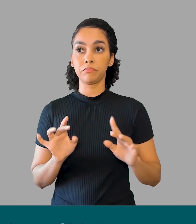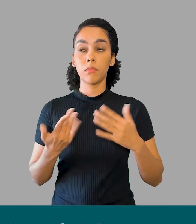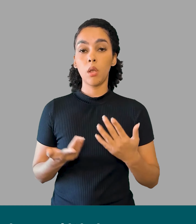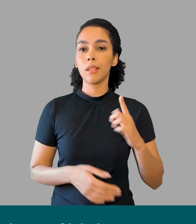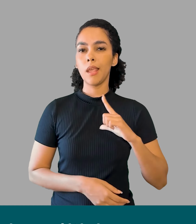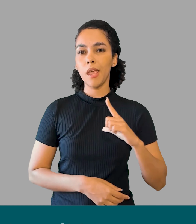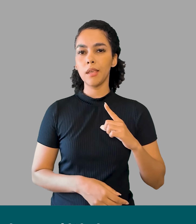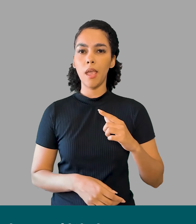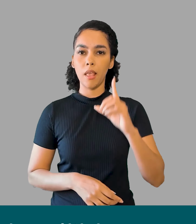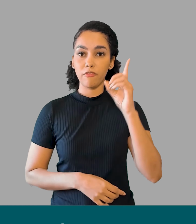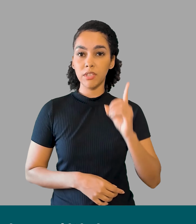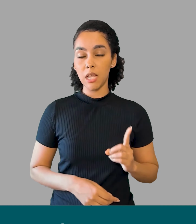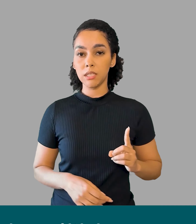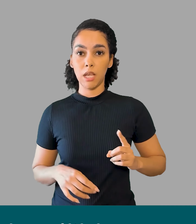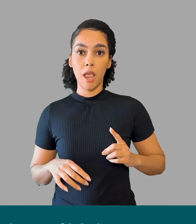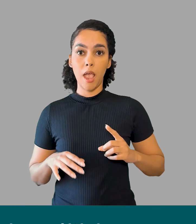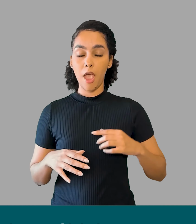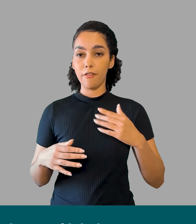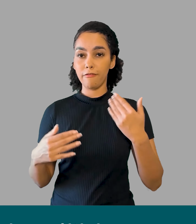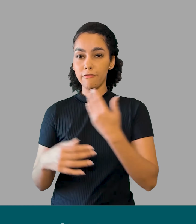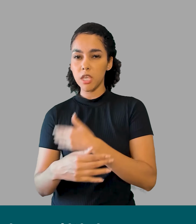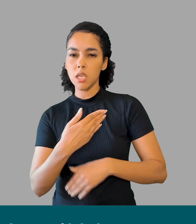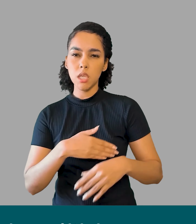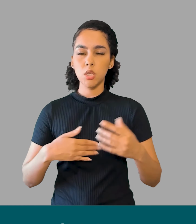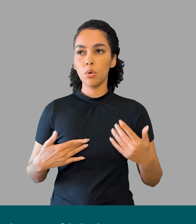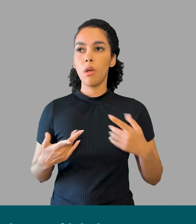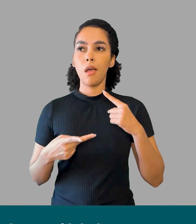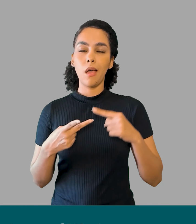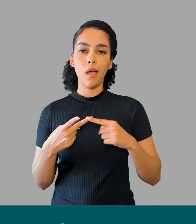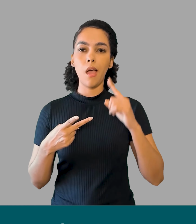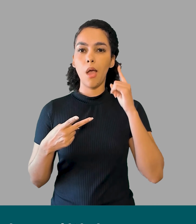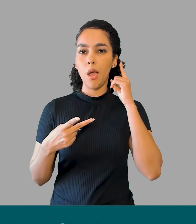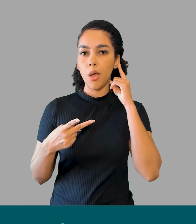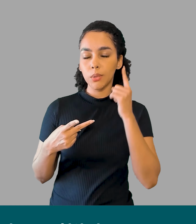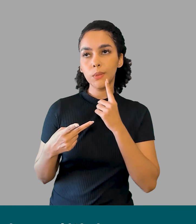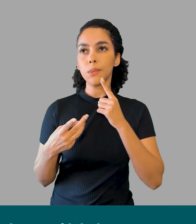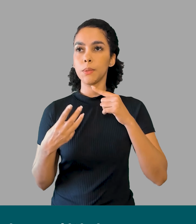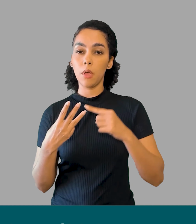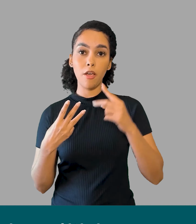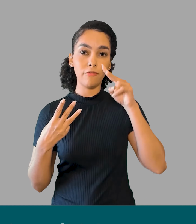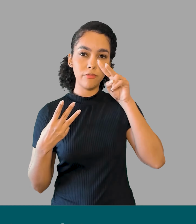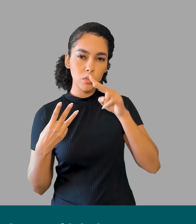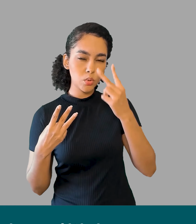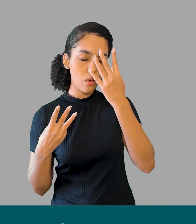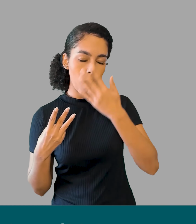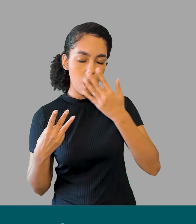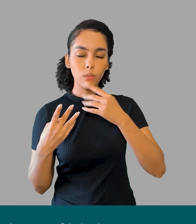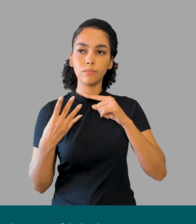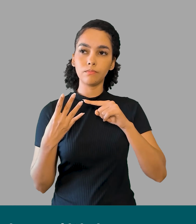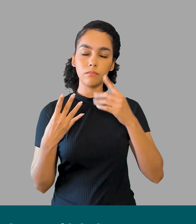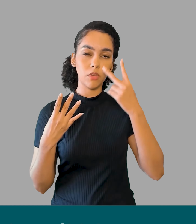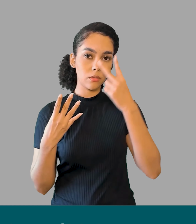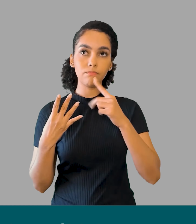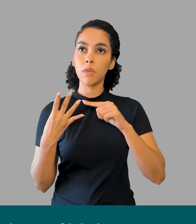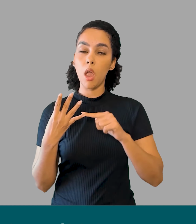física, auditiva, a visual, a múltipla e a intelectual e